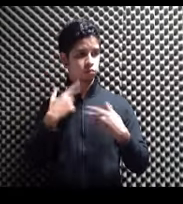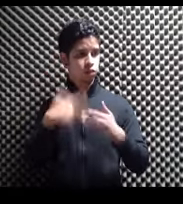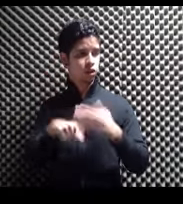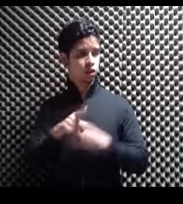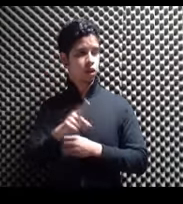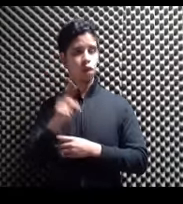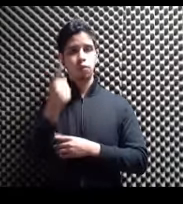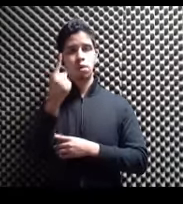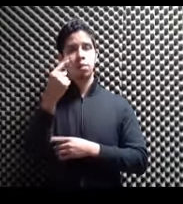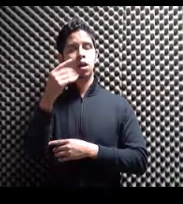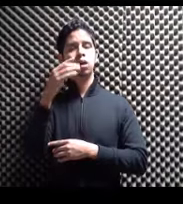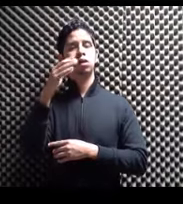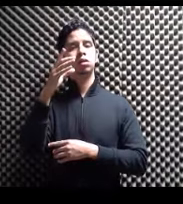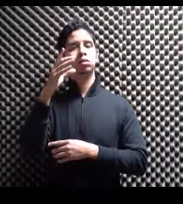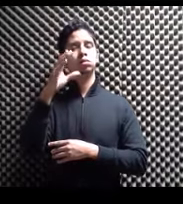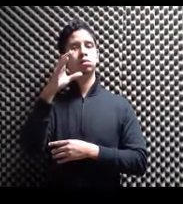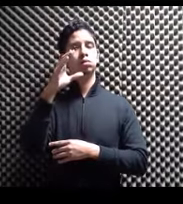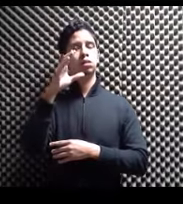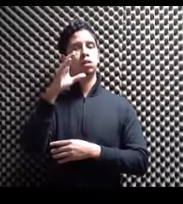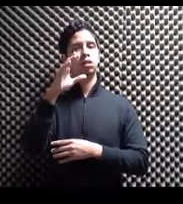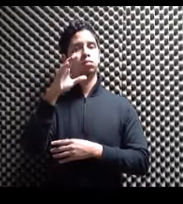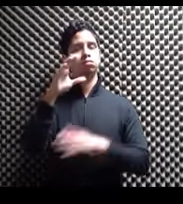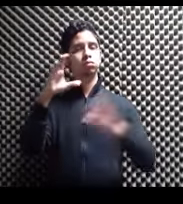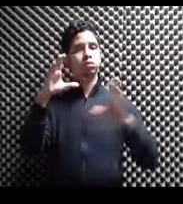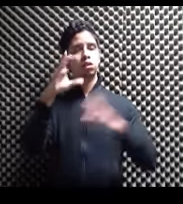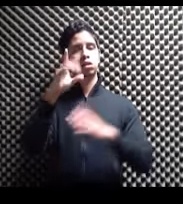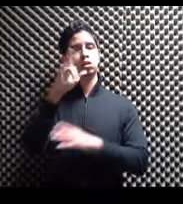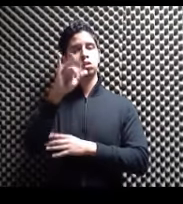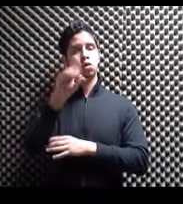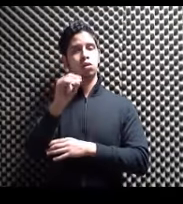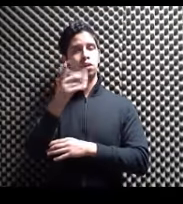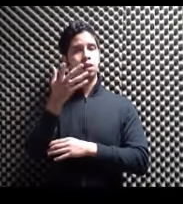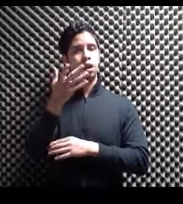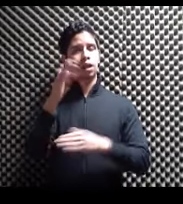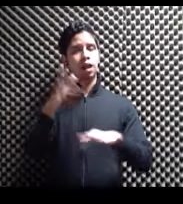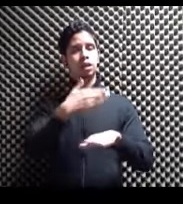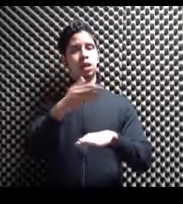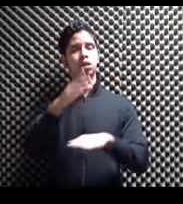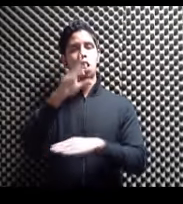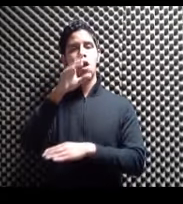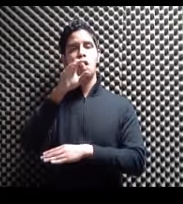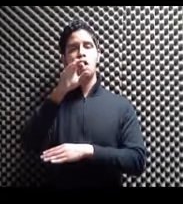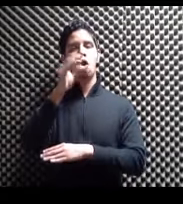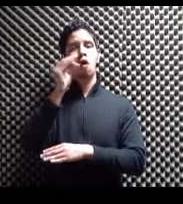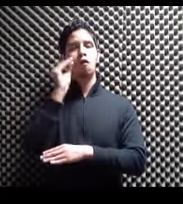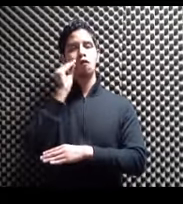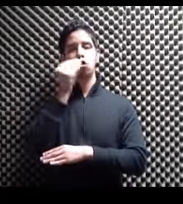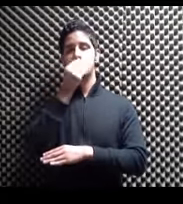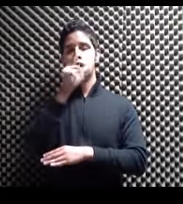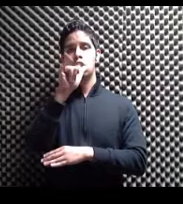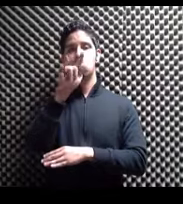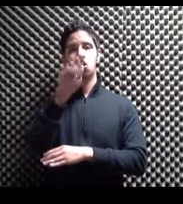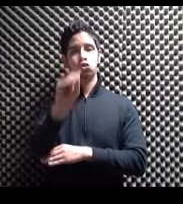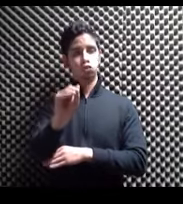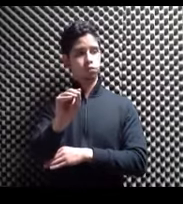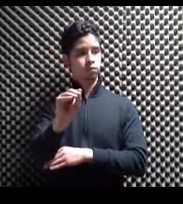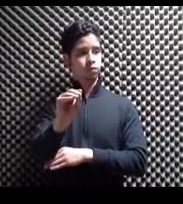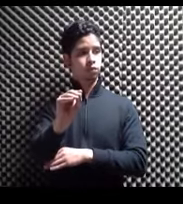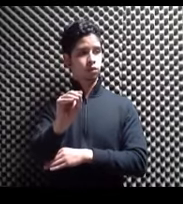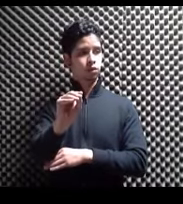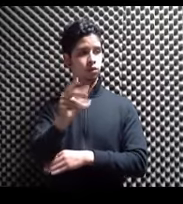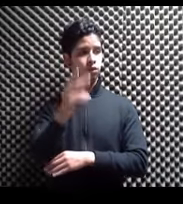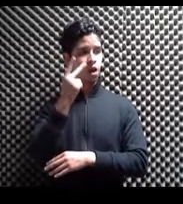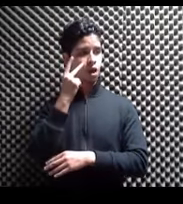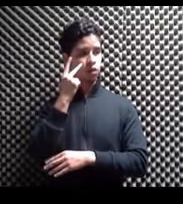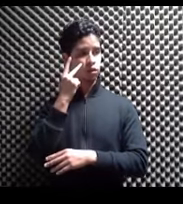cantante Flor de Loto. Y pues desde luego la similitud aquí van de los ojos del gato a los ojos de Flor de Loto, que